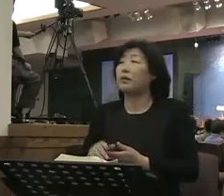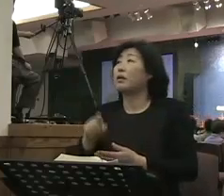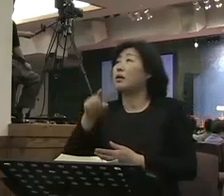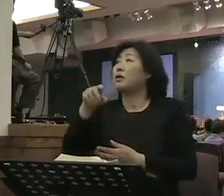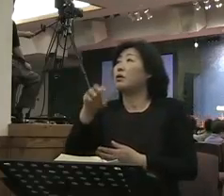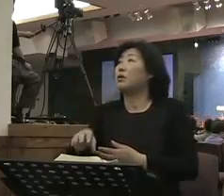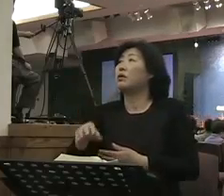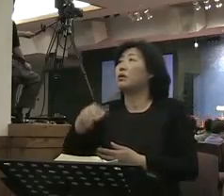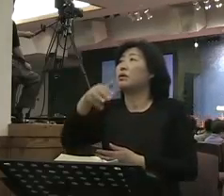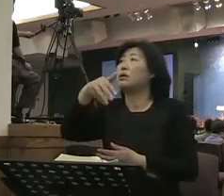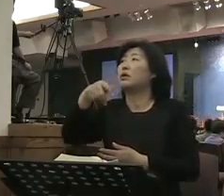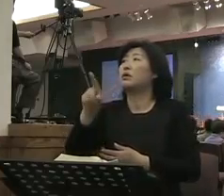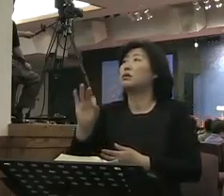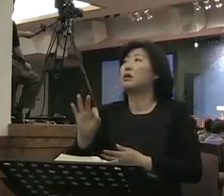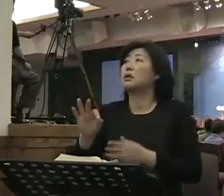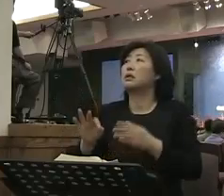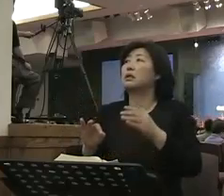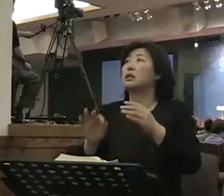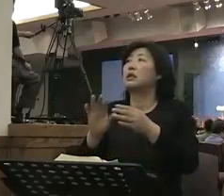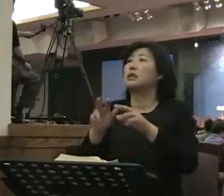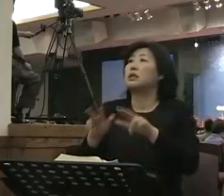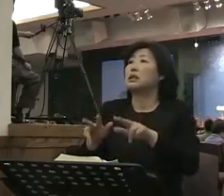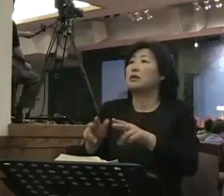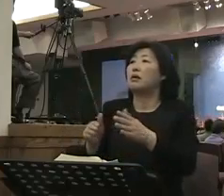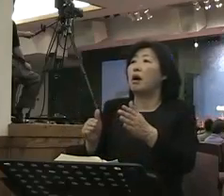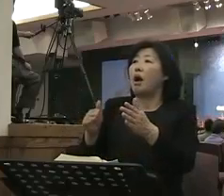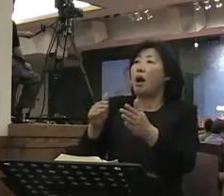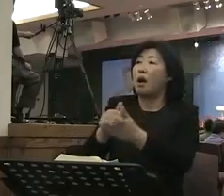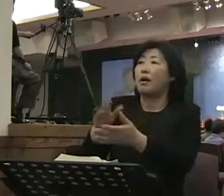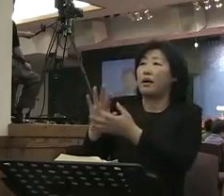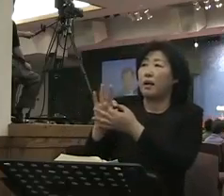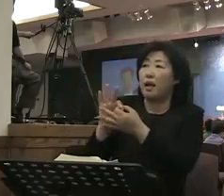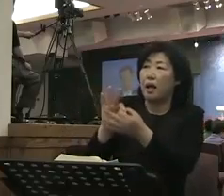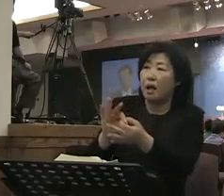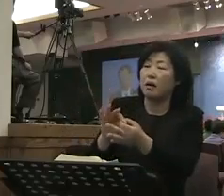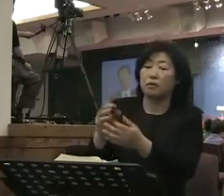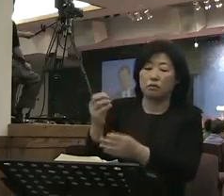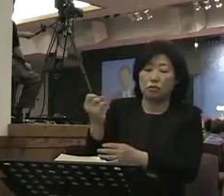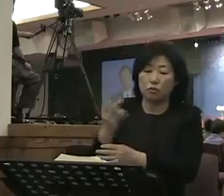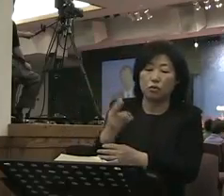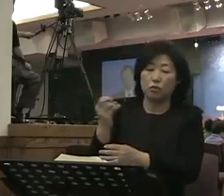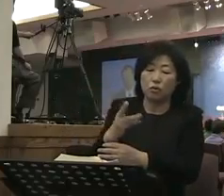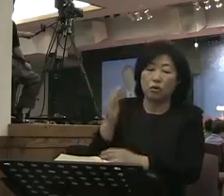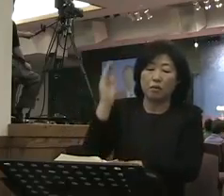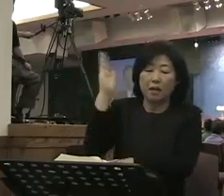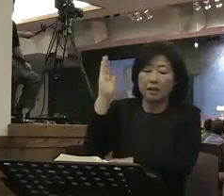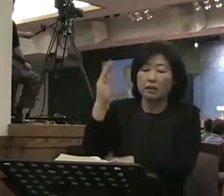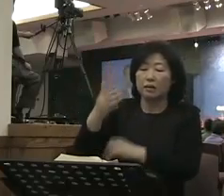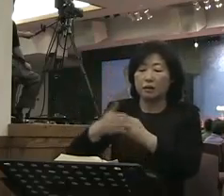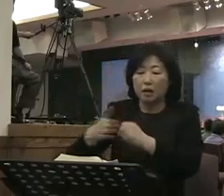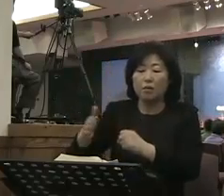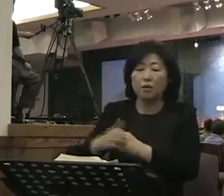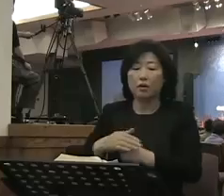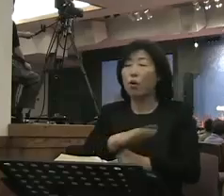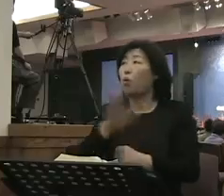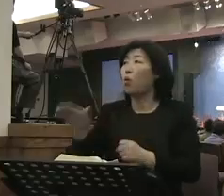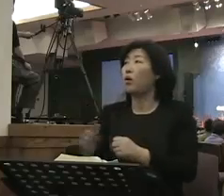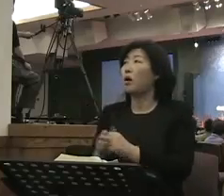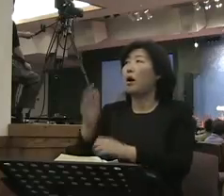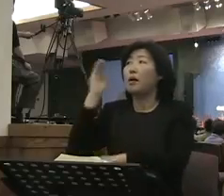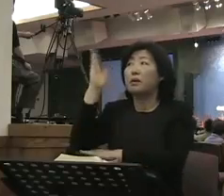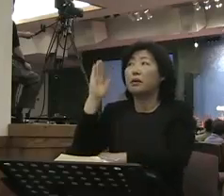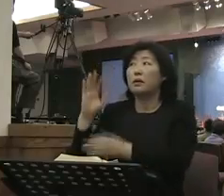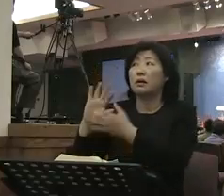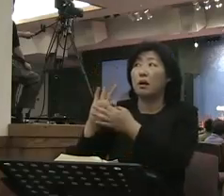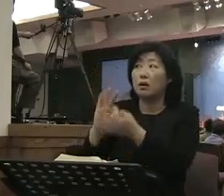이것은 창세기에서 지금까지도 계속 되풀이되고 있는 귀한 메시지이기 때문에 우리가 메시지를 계속